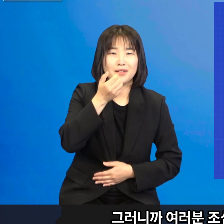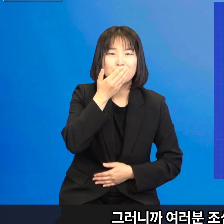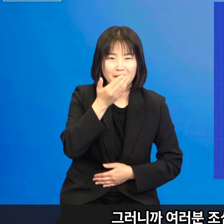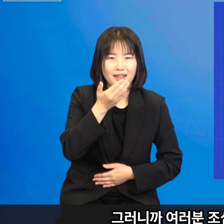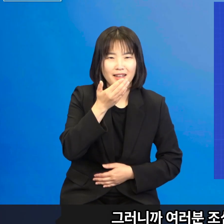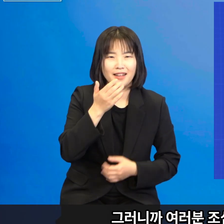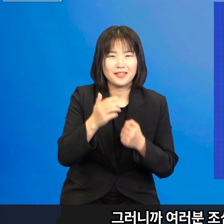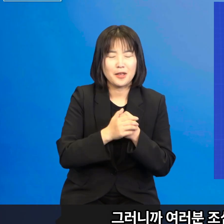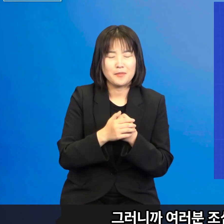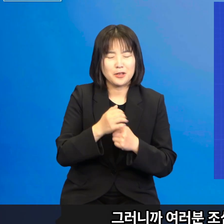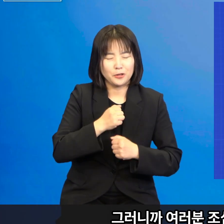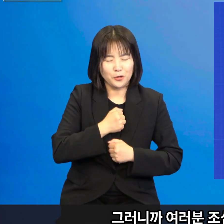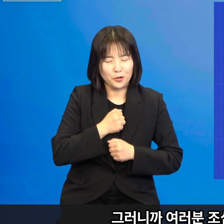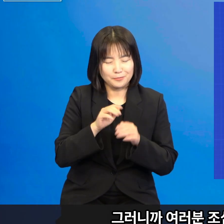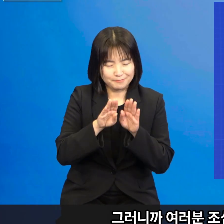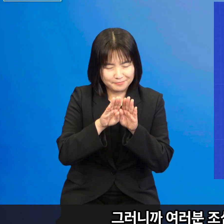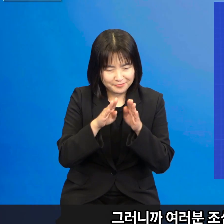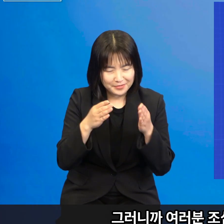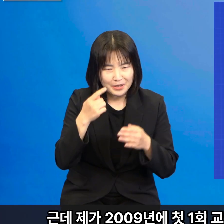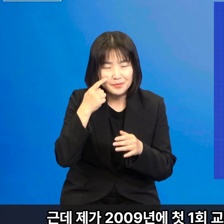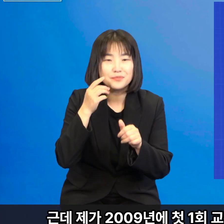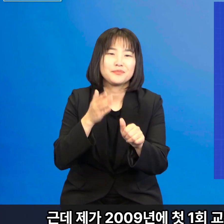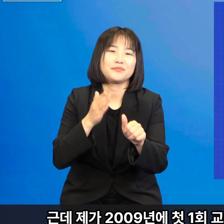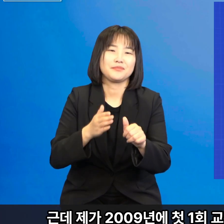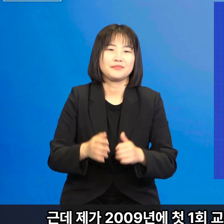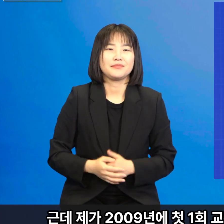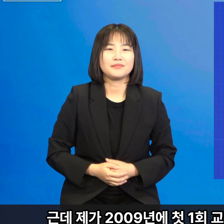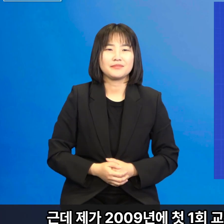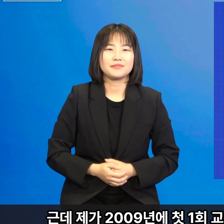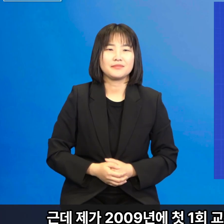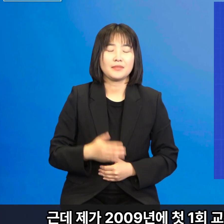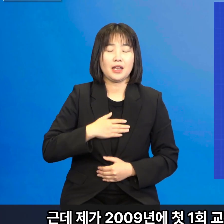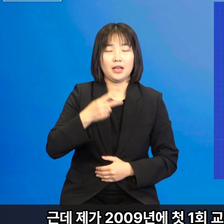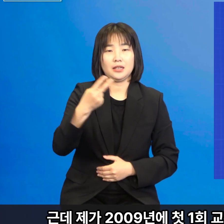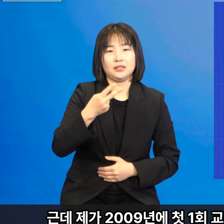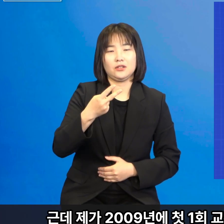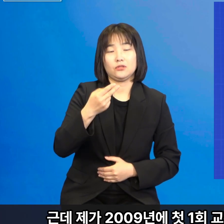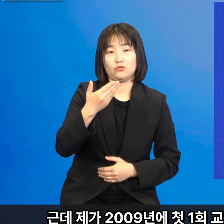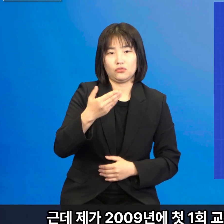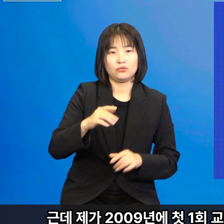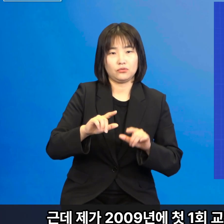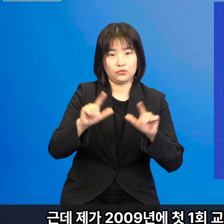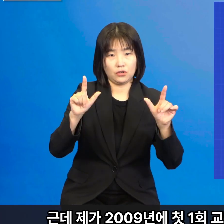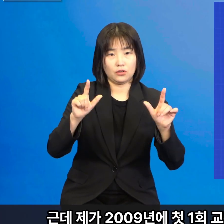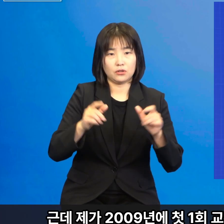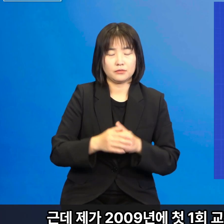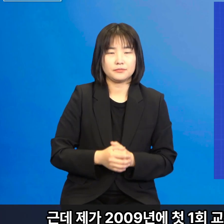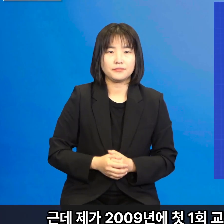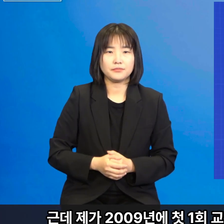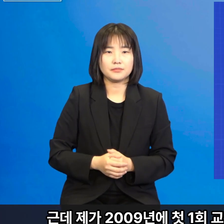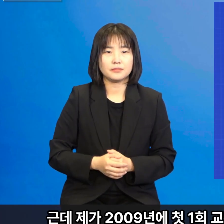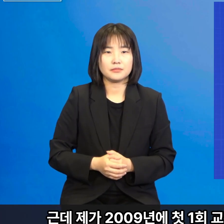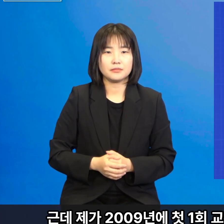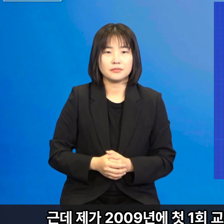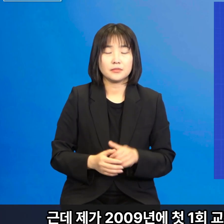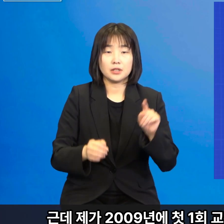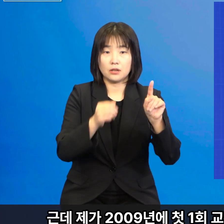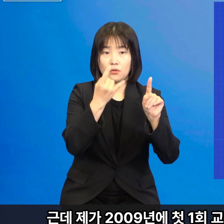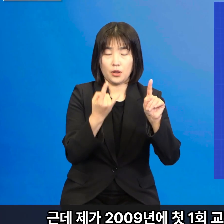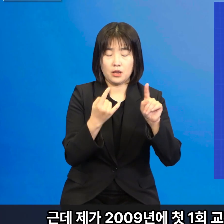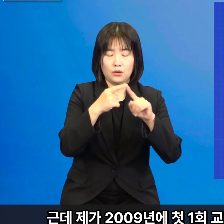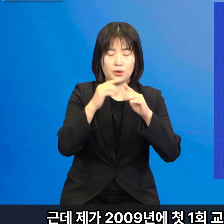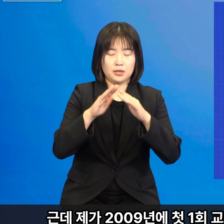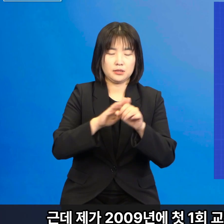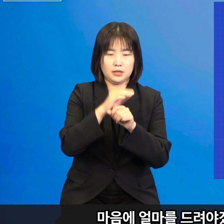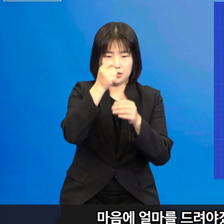여러분 조심히 여시길 바랍니다. 근데 제가 2009년에 첫 1회 교회사랑 기도에 참여를